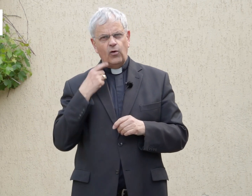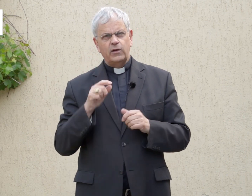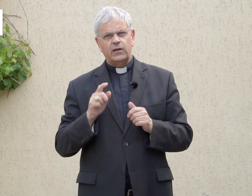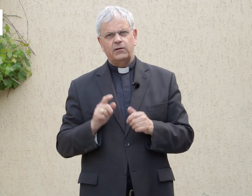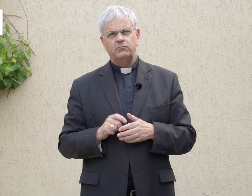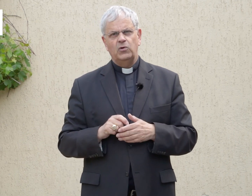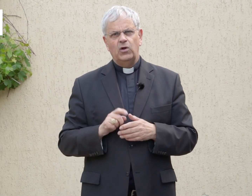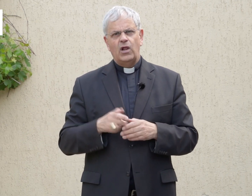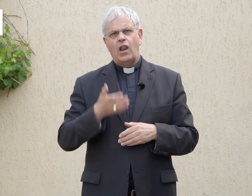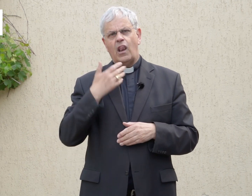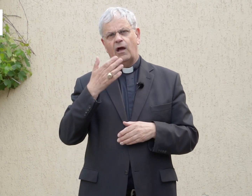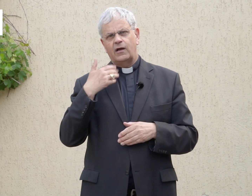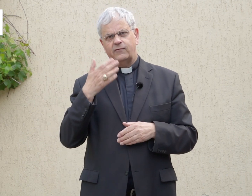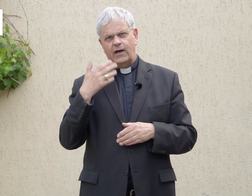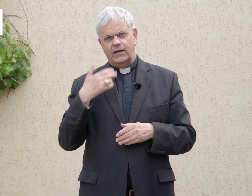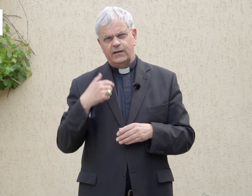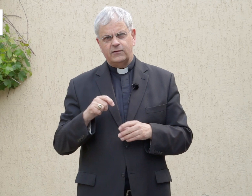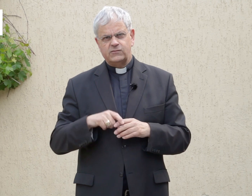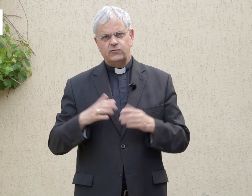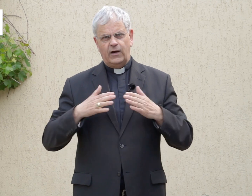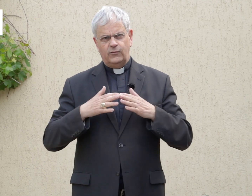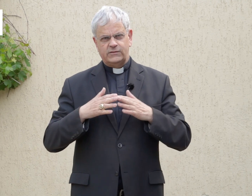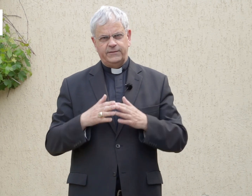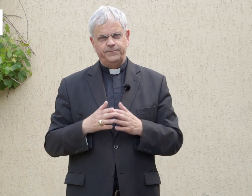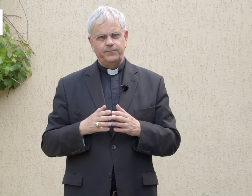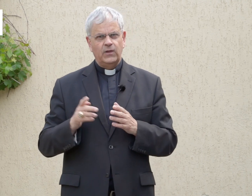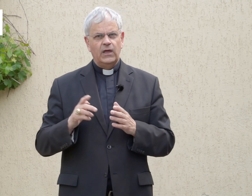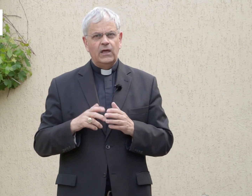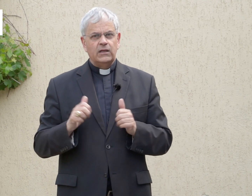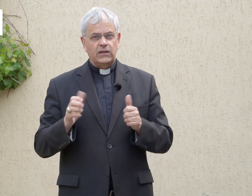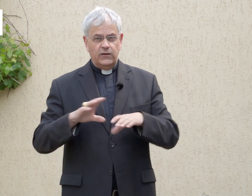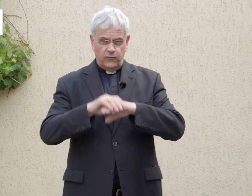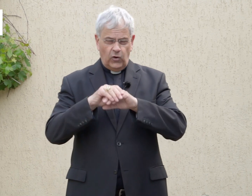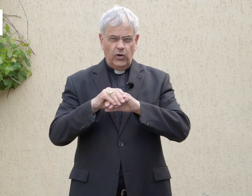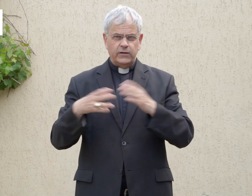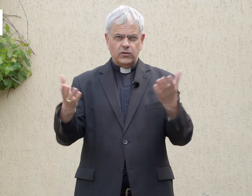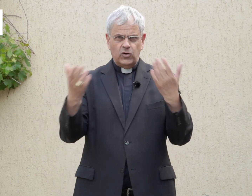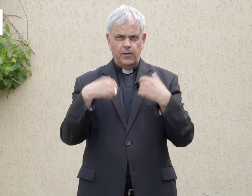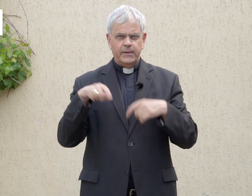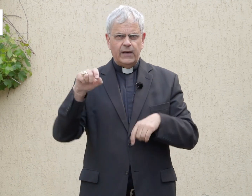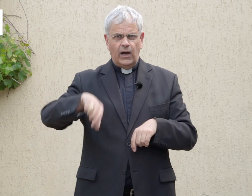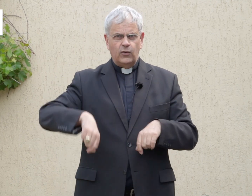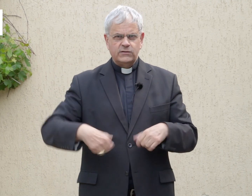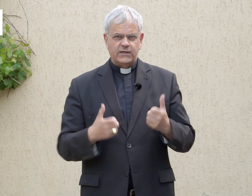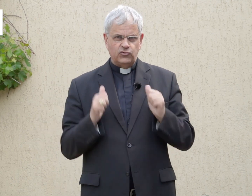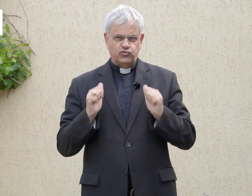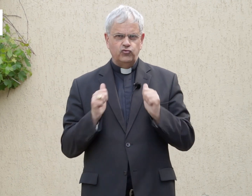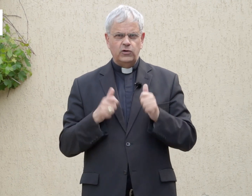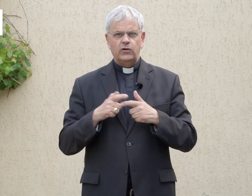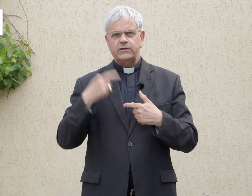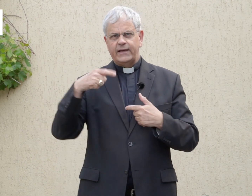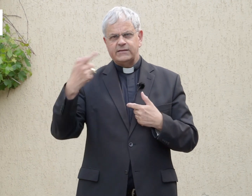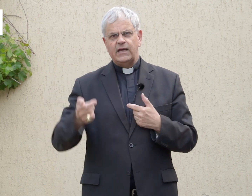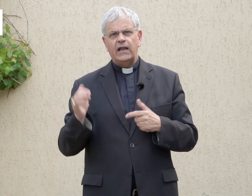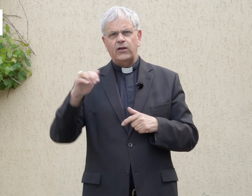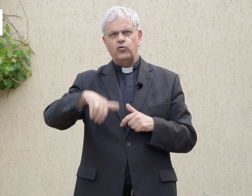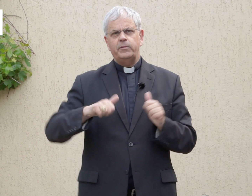traurig, langweilig zu Hause. Die Freunde kommen aus der Schule und erzählen über